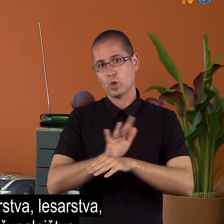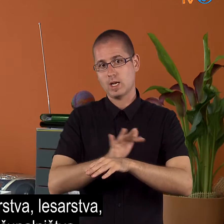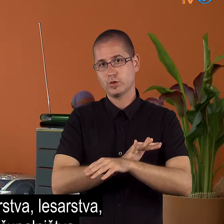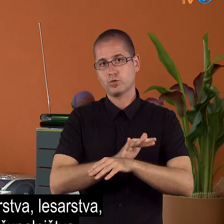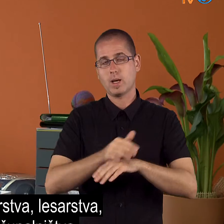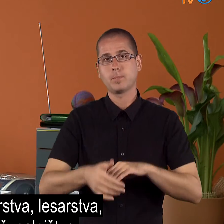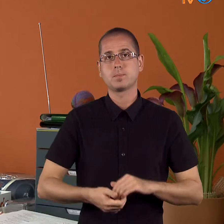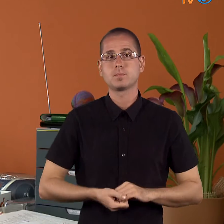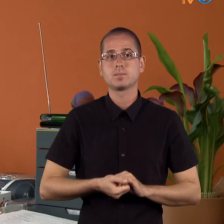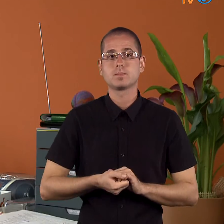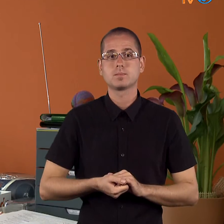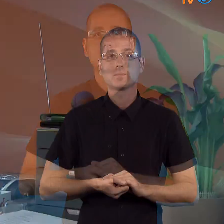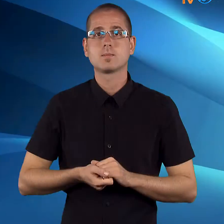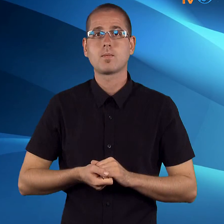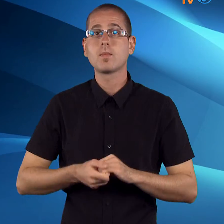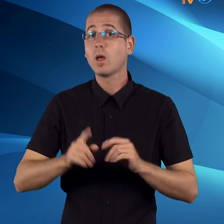pa računalništva.